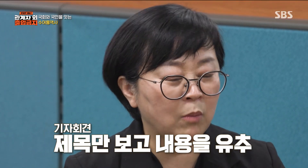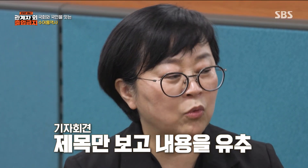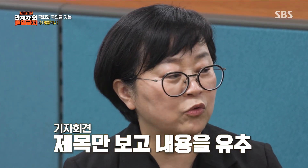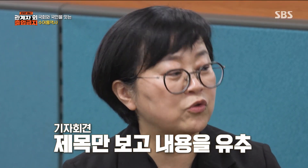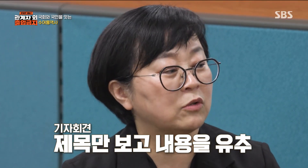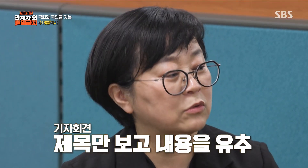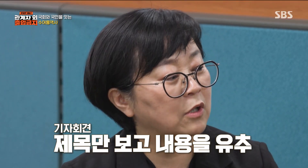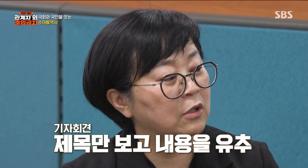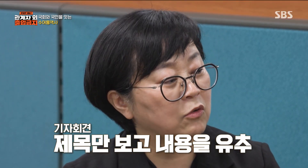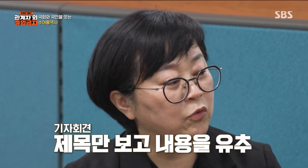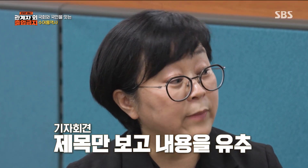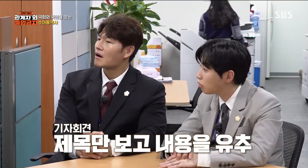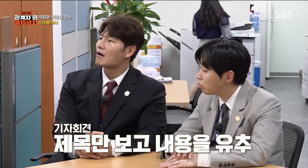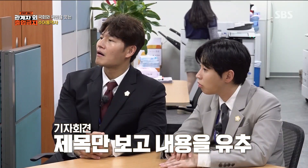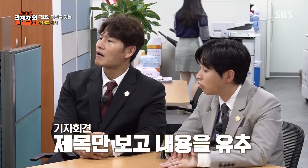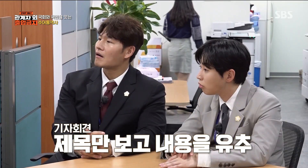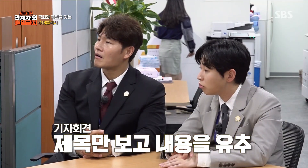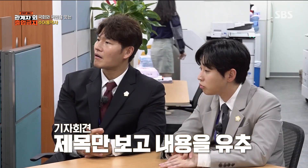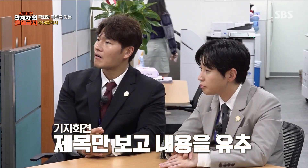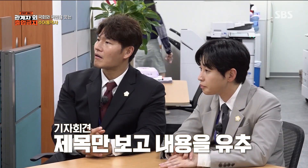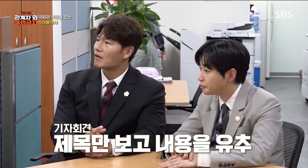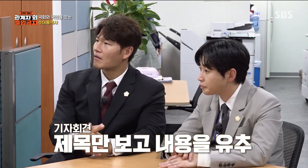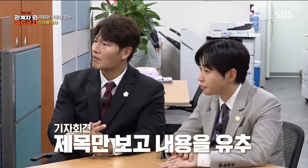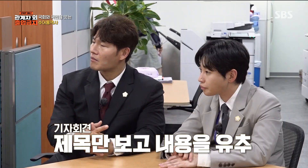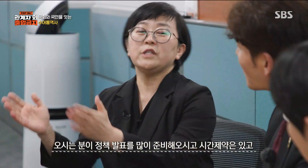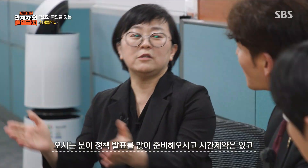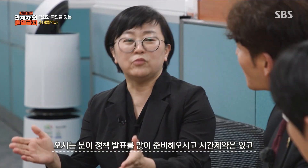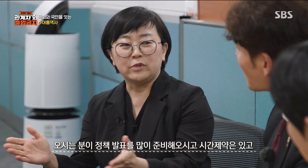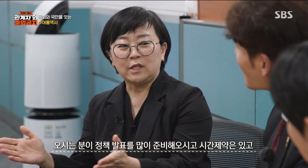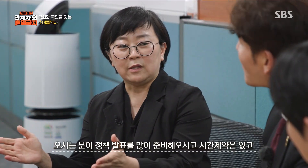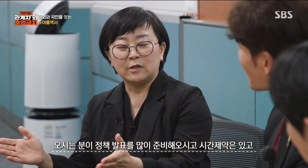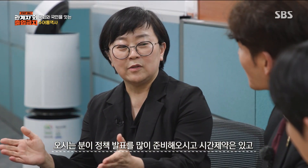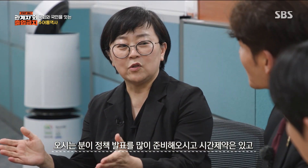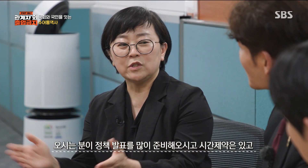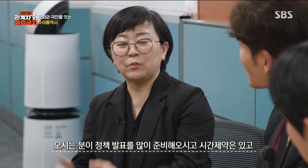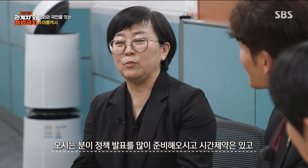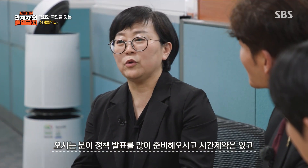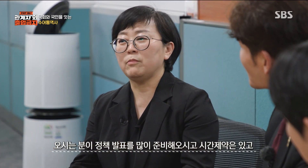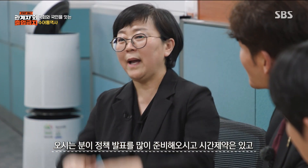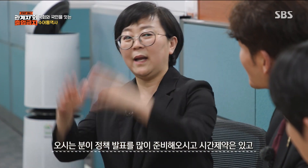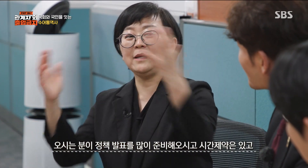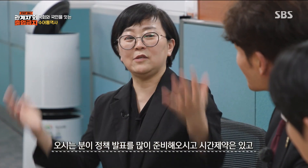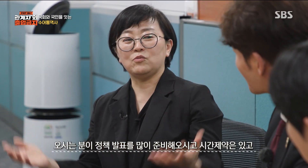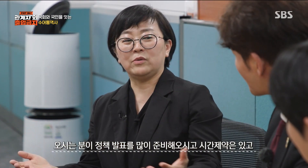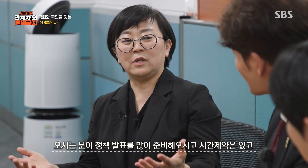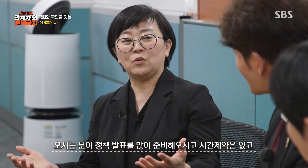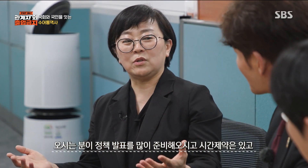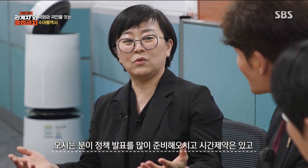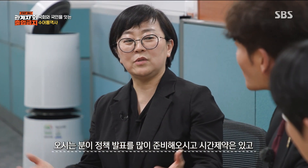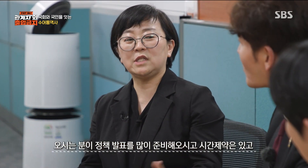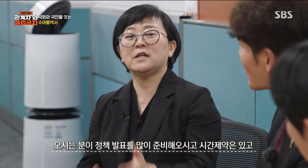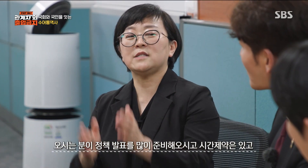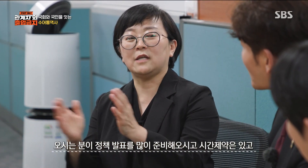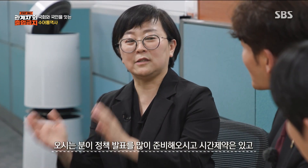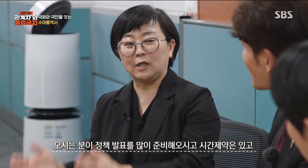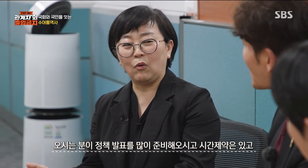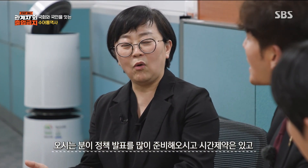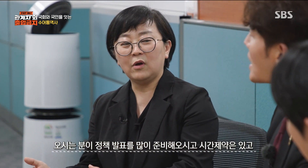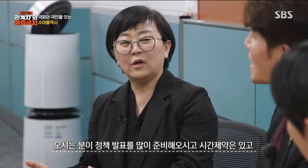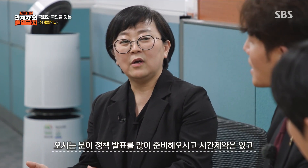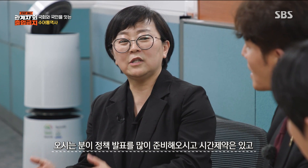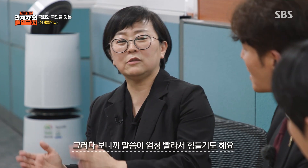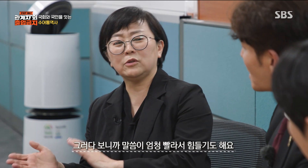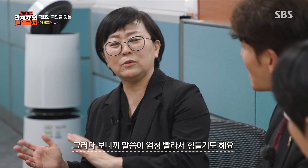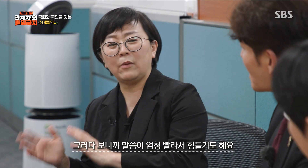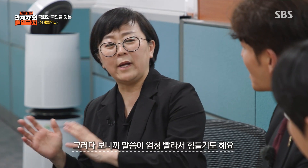많고 제목만 보고 유추하고 들어가는 경우도 많습니다 그리고 이제 오시는 분이 정책 발표를 많이 준비를 해오시고 시간 제약은